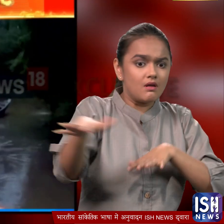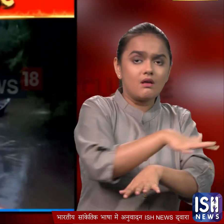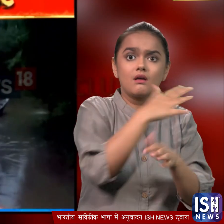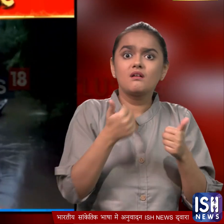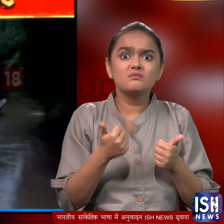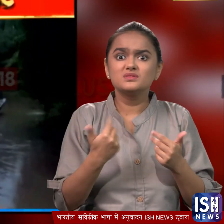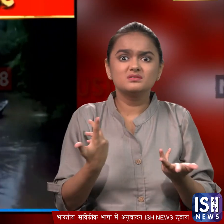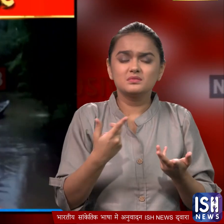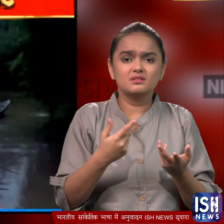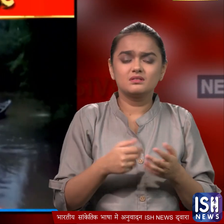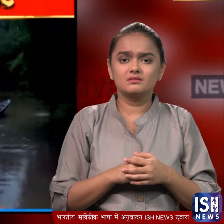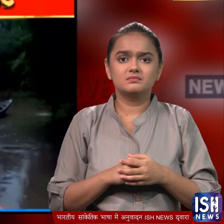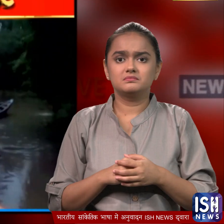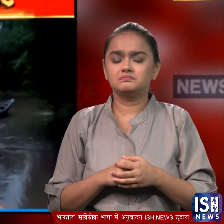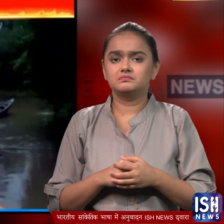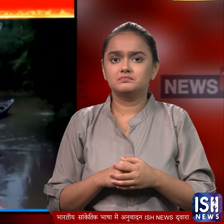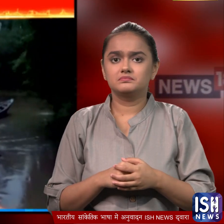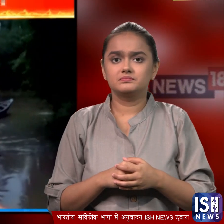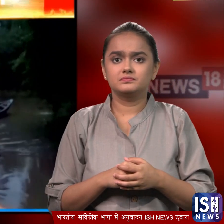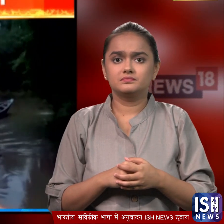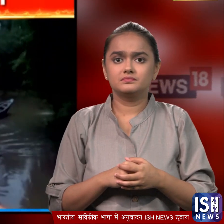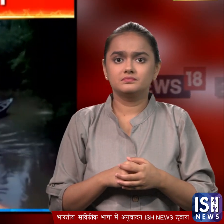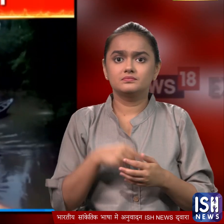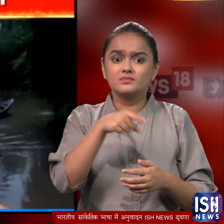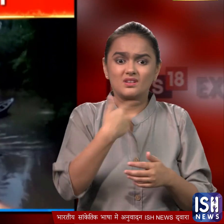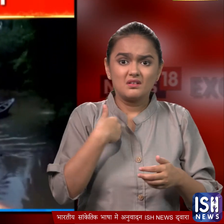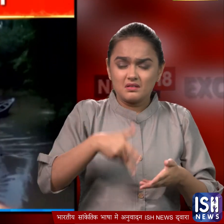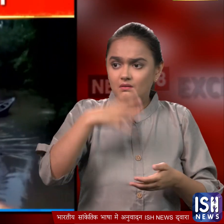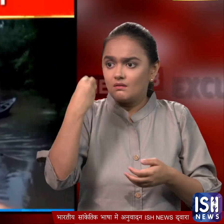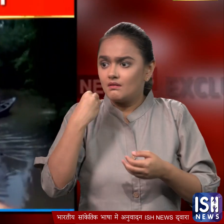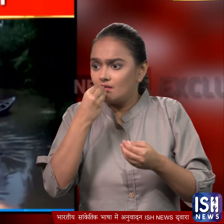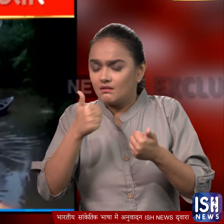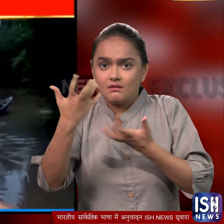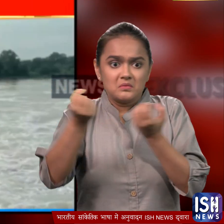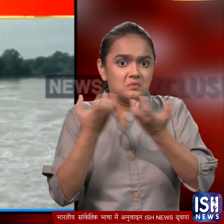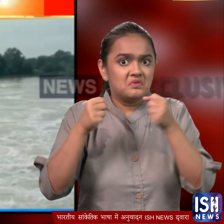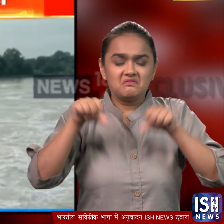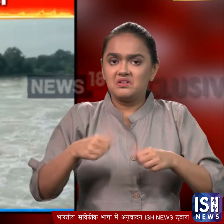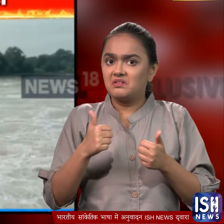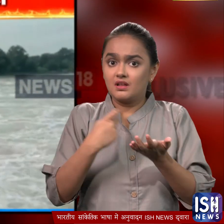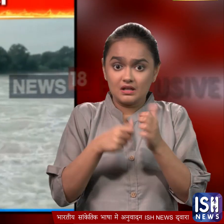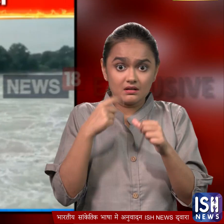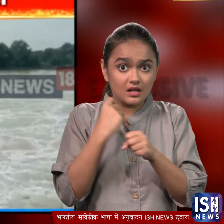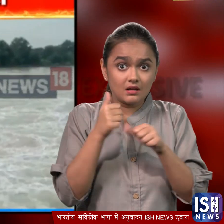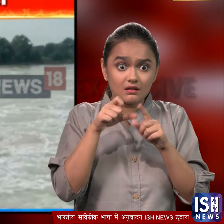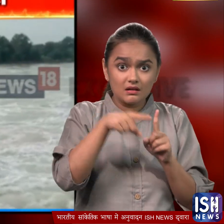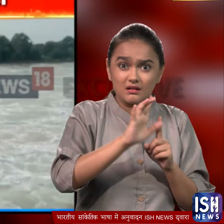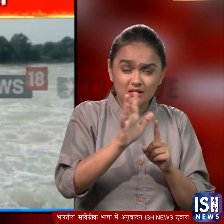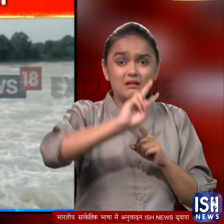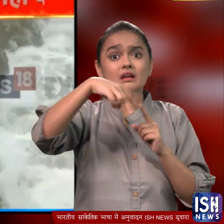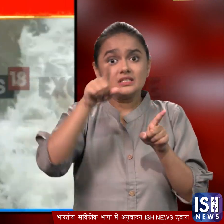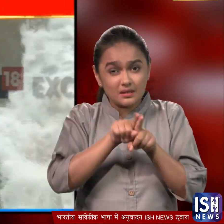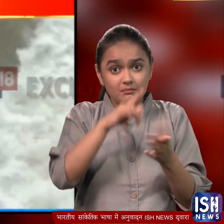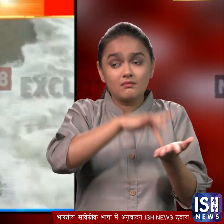गया। और राशन पानी का जो भी है घर में वो खा पिया था, अब बाहर तो कोई देन लेन कोई नहीं है। ये हाल सिर्फ रायगढ़ के ही नहीं थे,